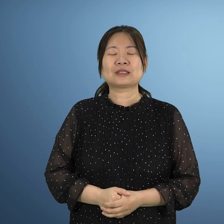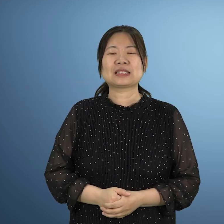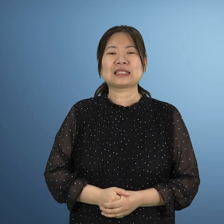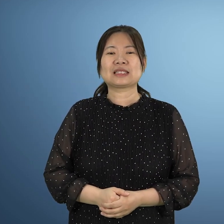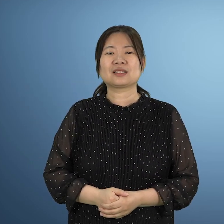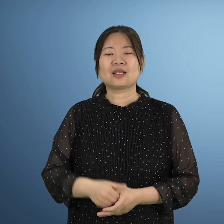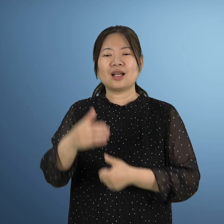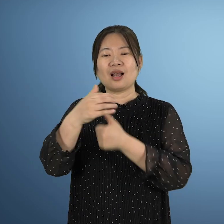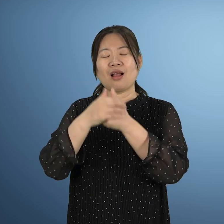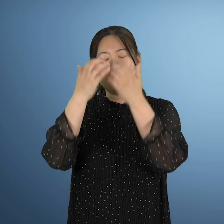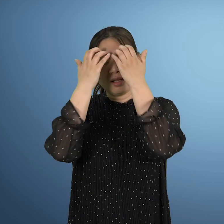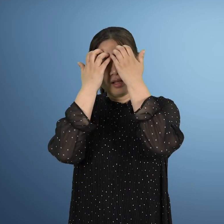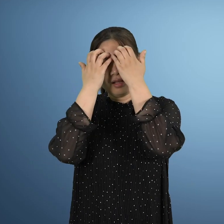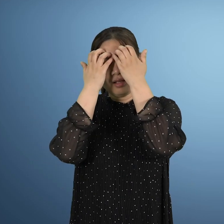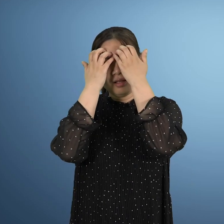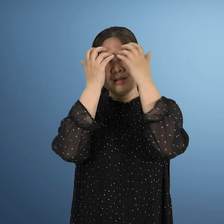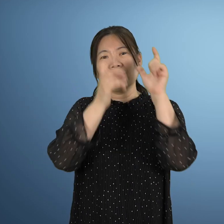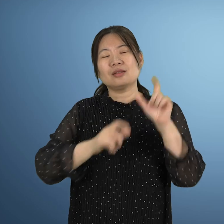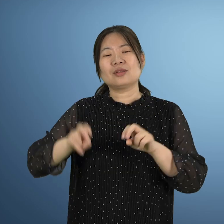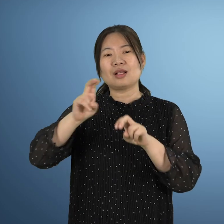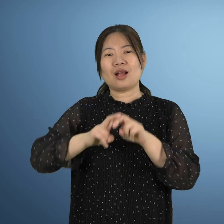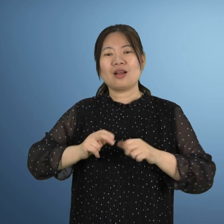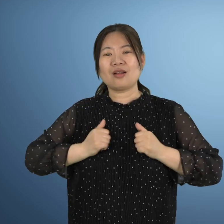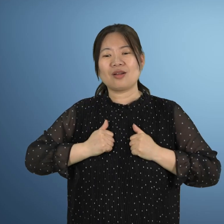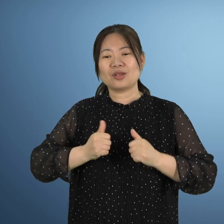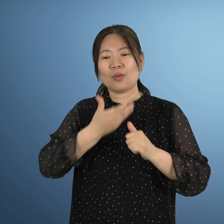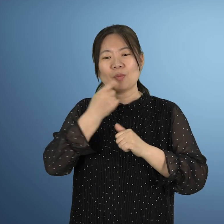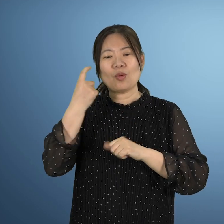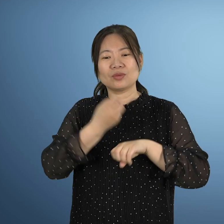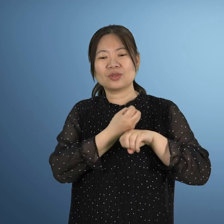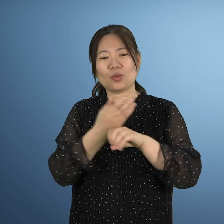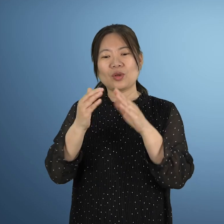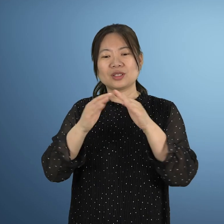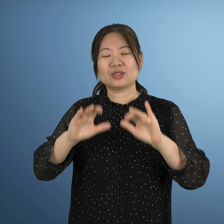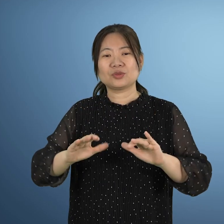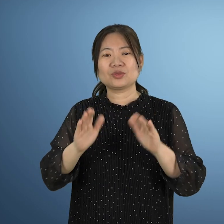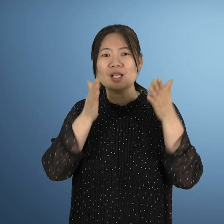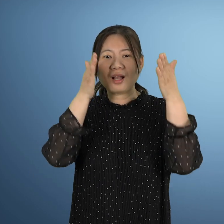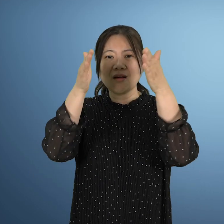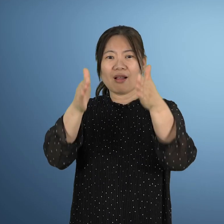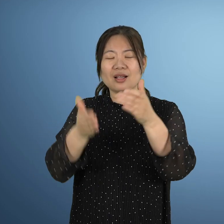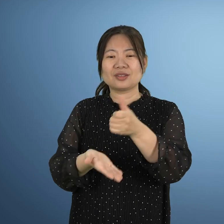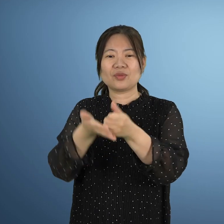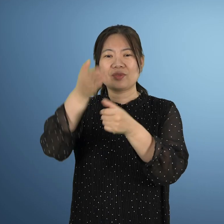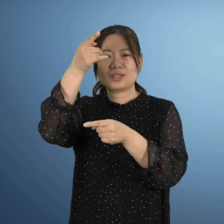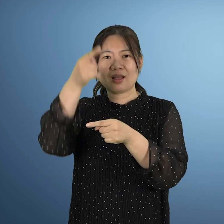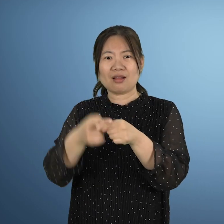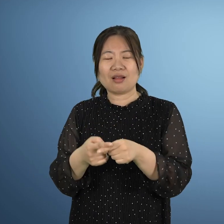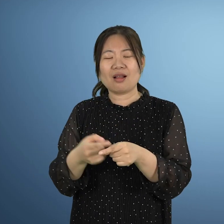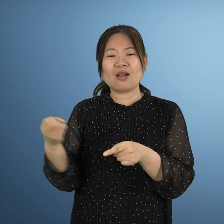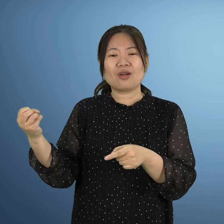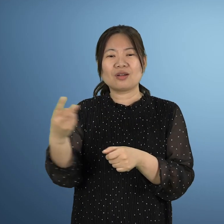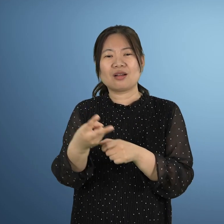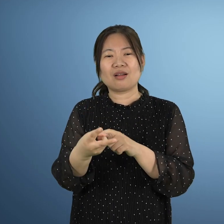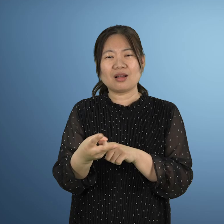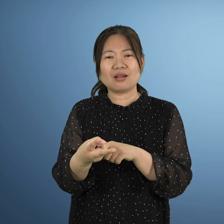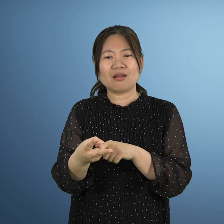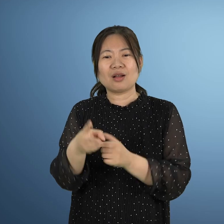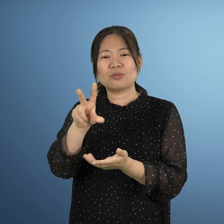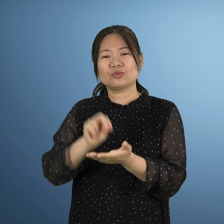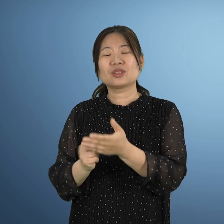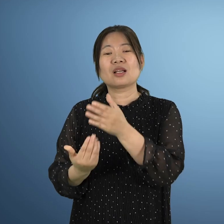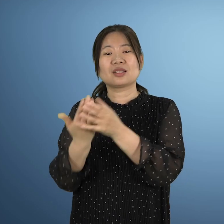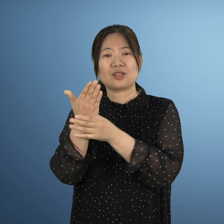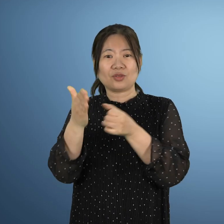주어진 고단한 삶의 자리에서 열심히 복음 전하고 이웃을 향해 섬기다가 또